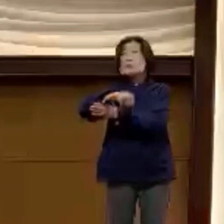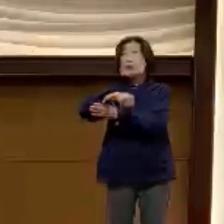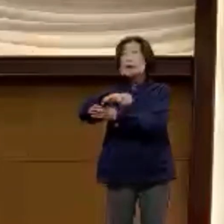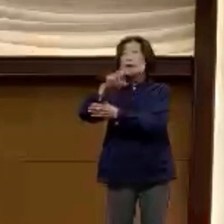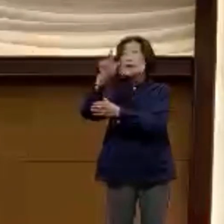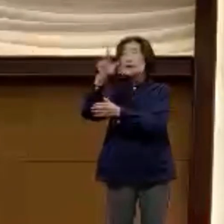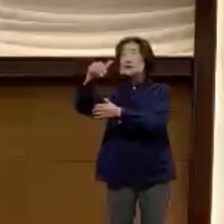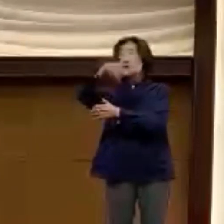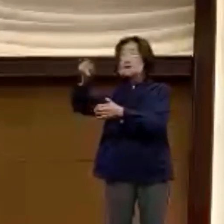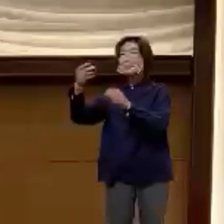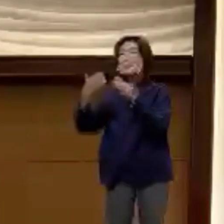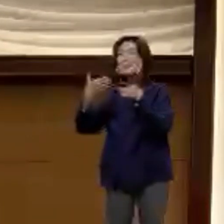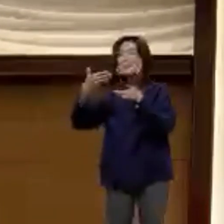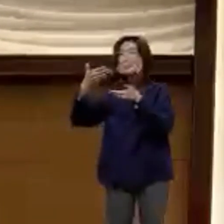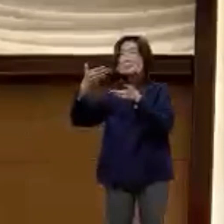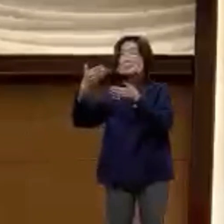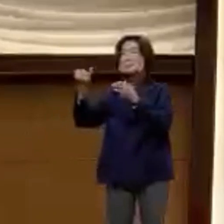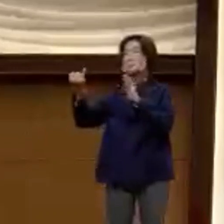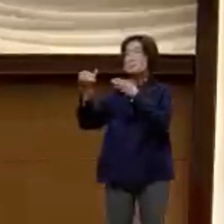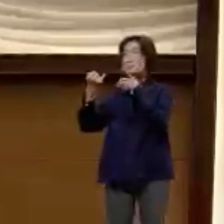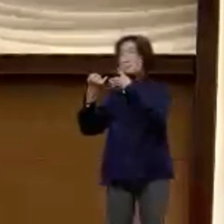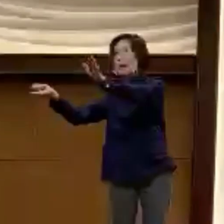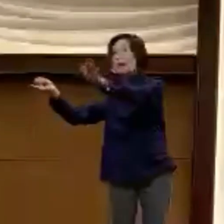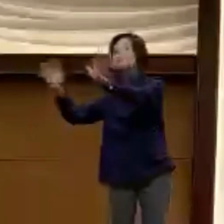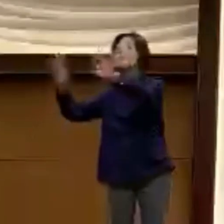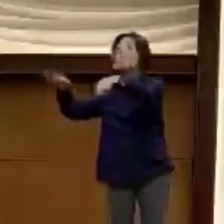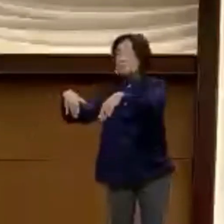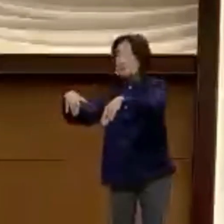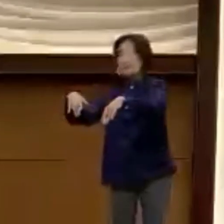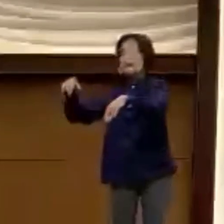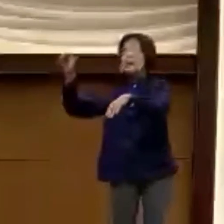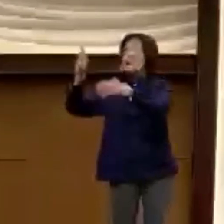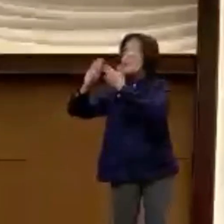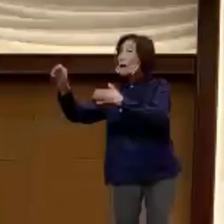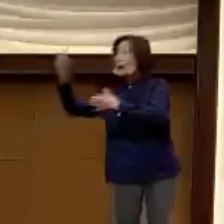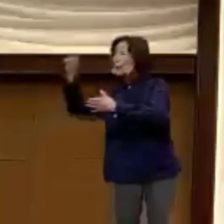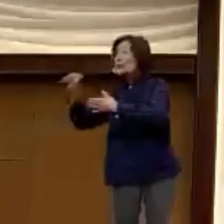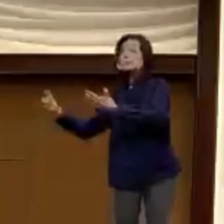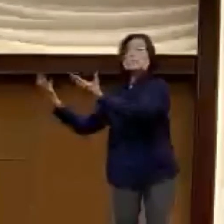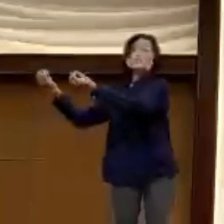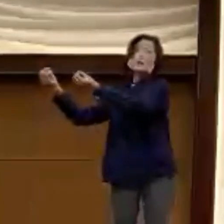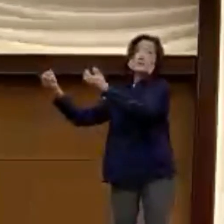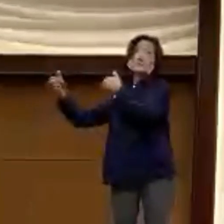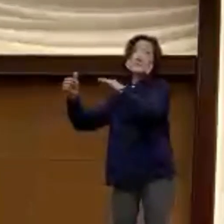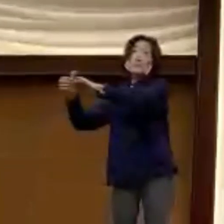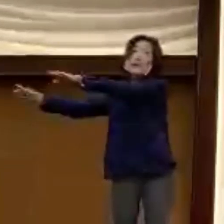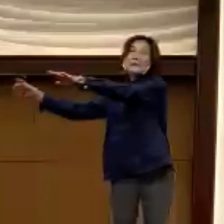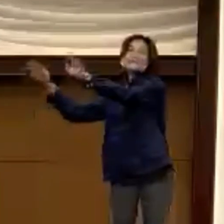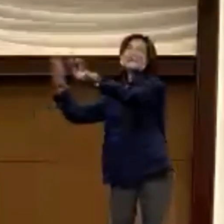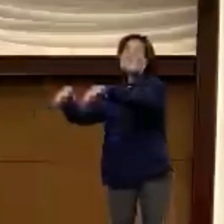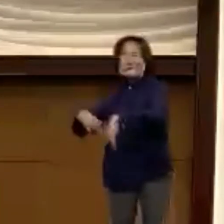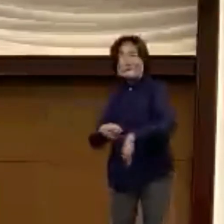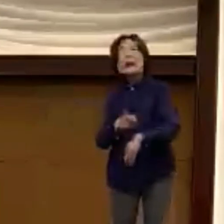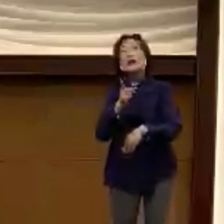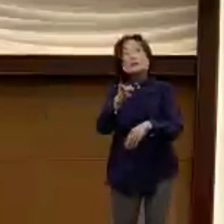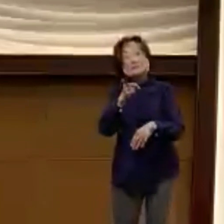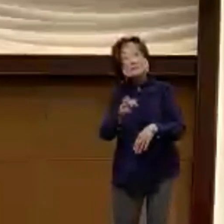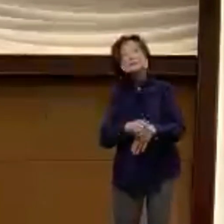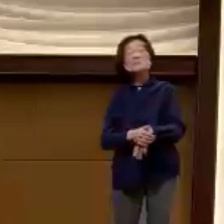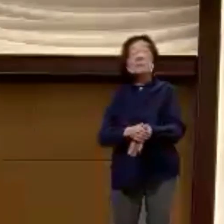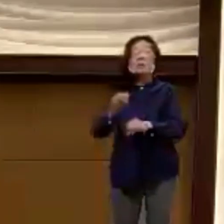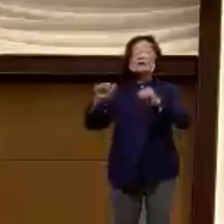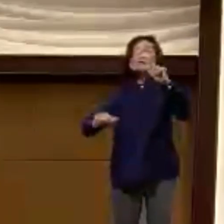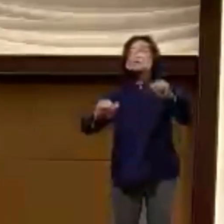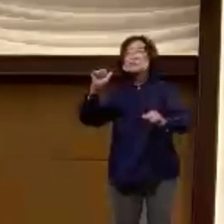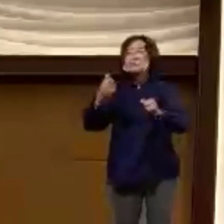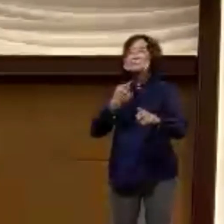菅さんによって排除されたままなんですか。他の5人の方も なぜそうなんですか。自由はこうやって侵